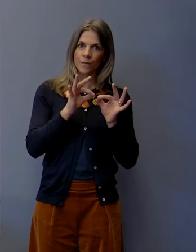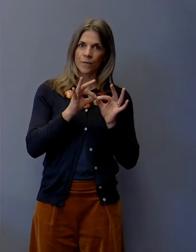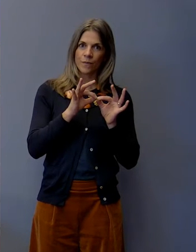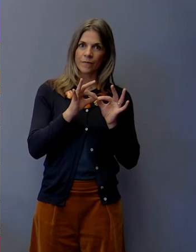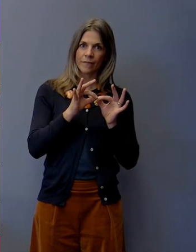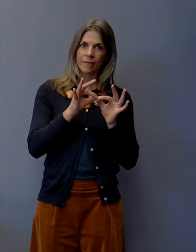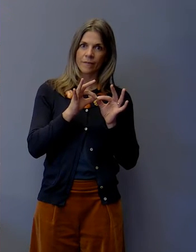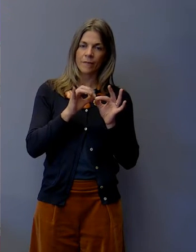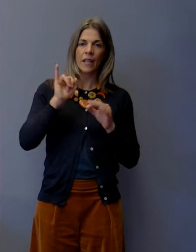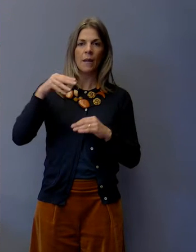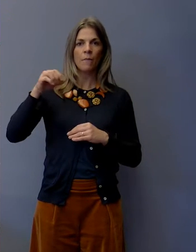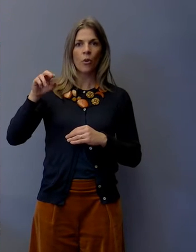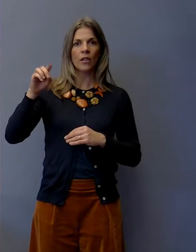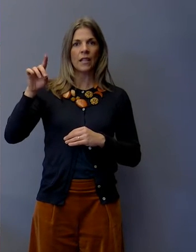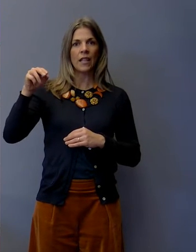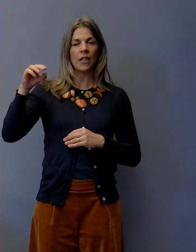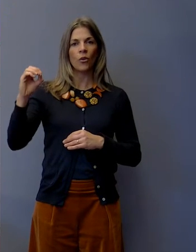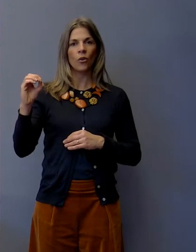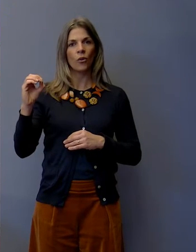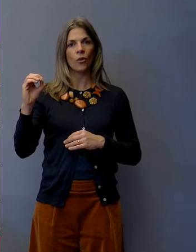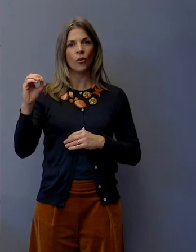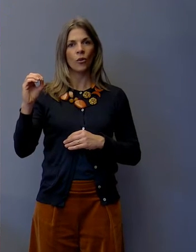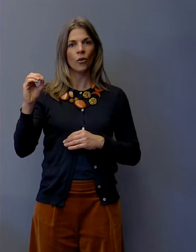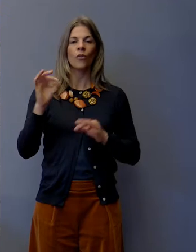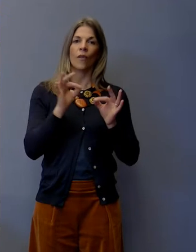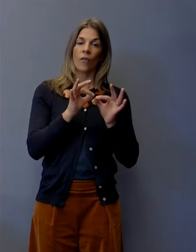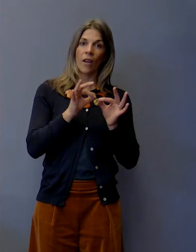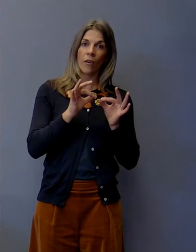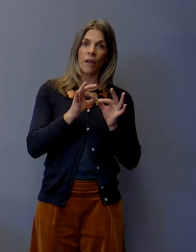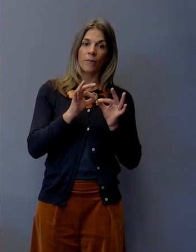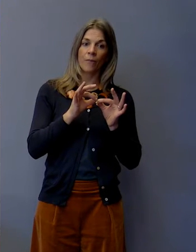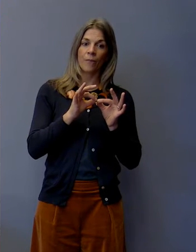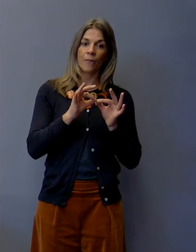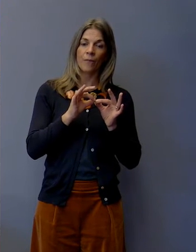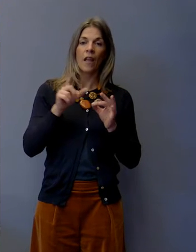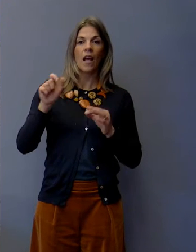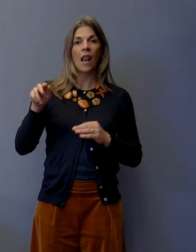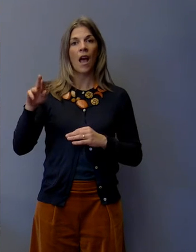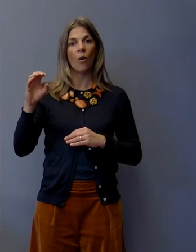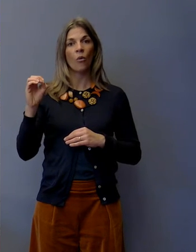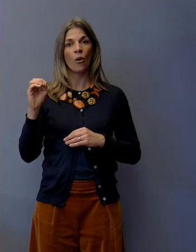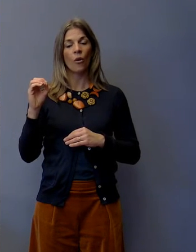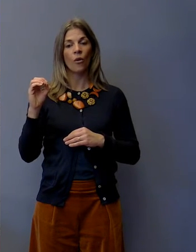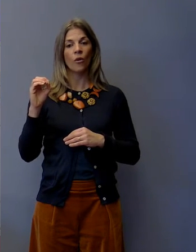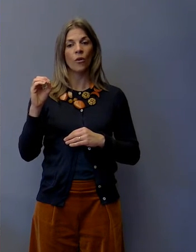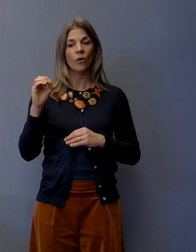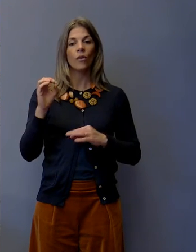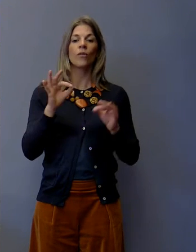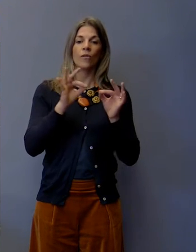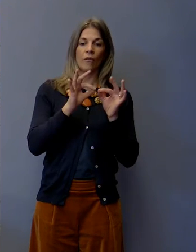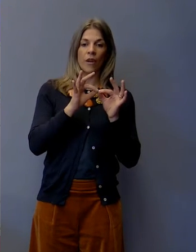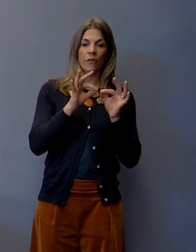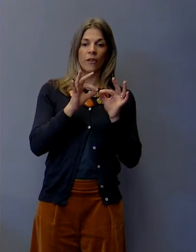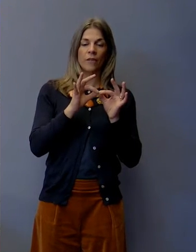consigliere immordino favorevole consigliera lauro amorevole